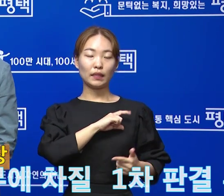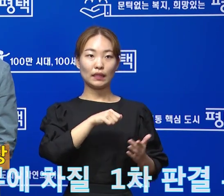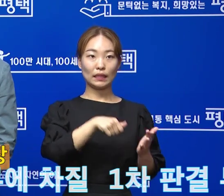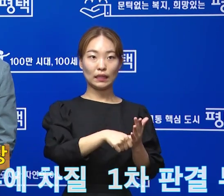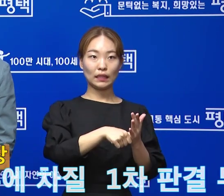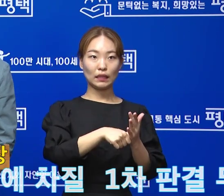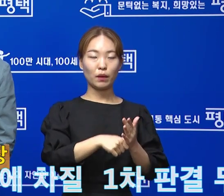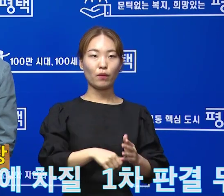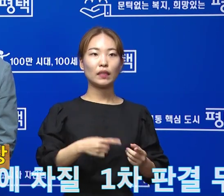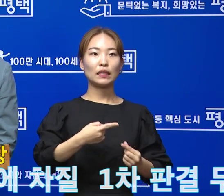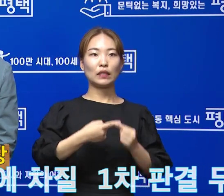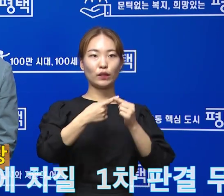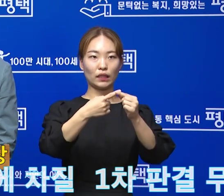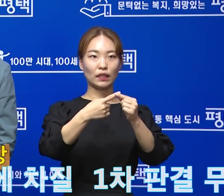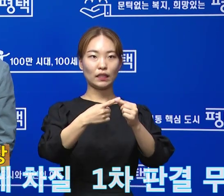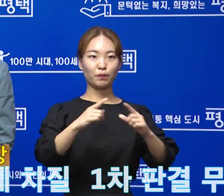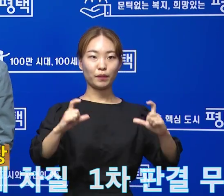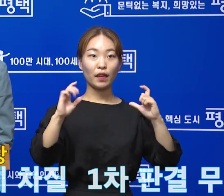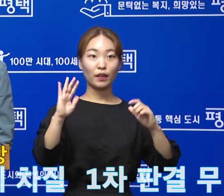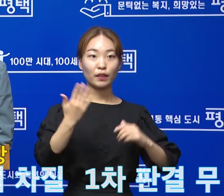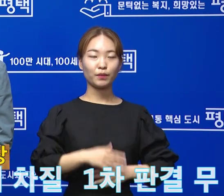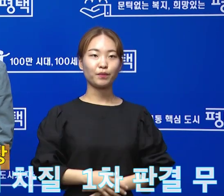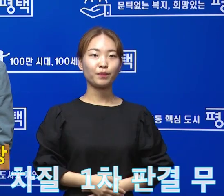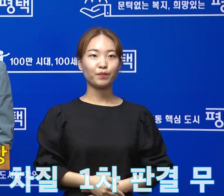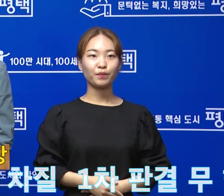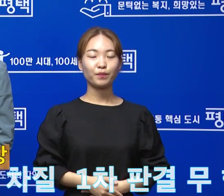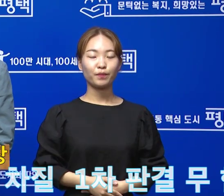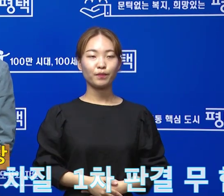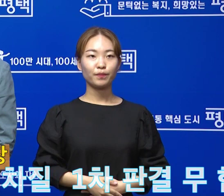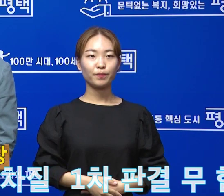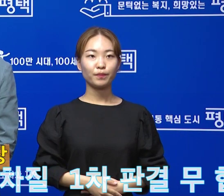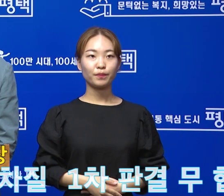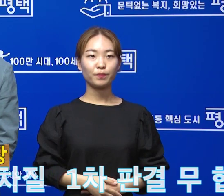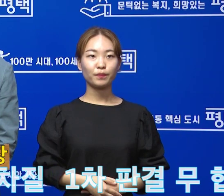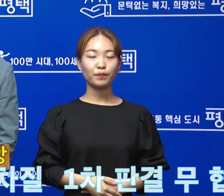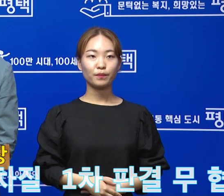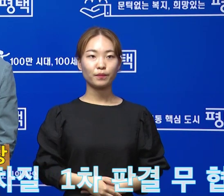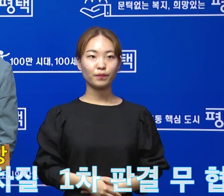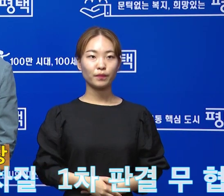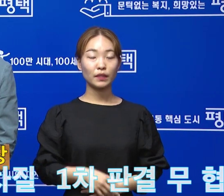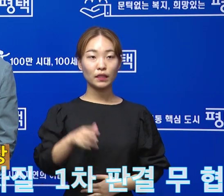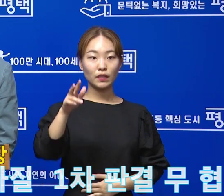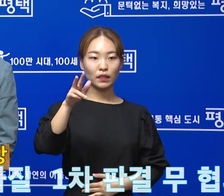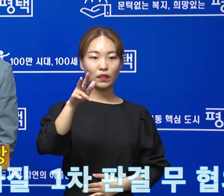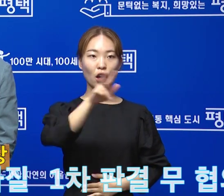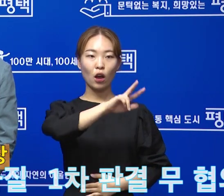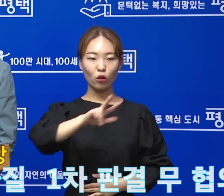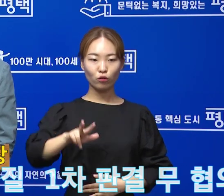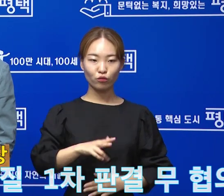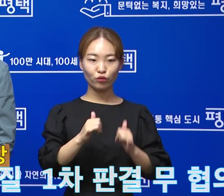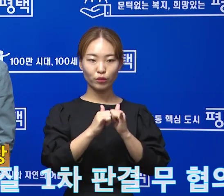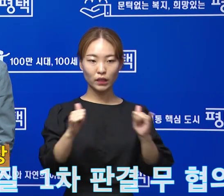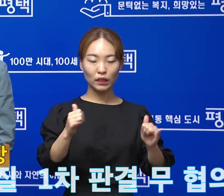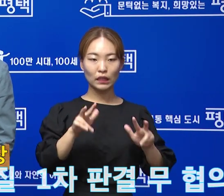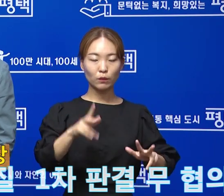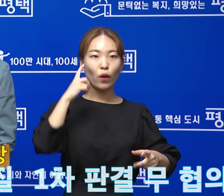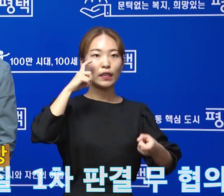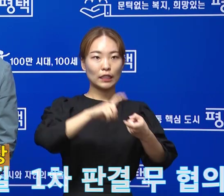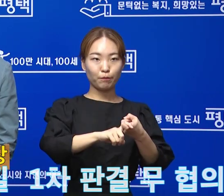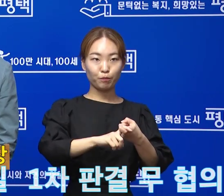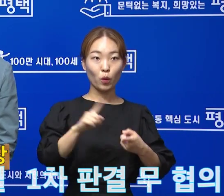만큼 대한민국 대표 도시로 성장, 발전하고 있습니다. 전 국민이 관심 도시가